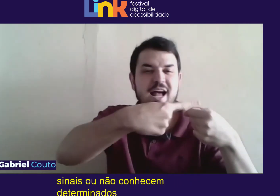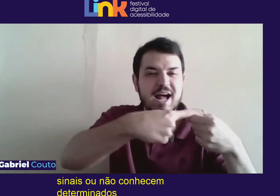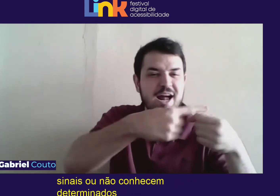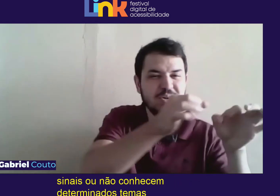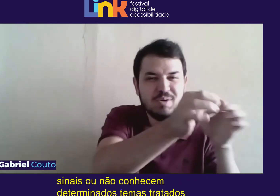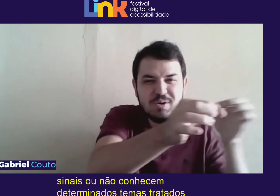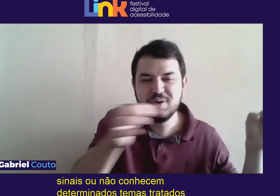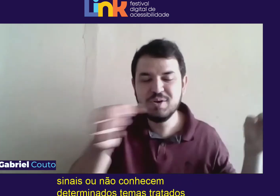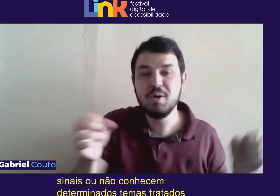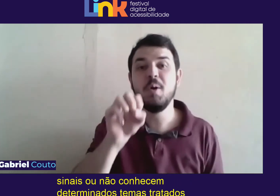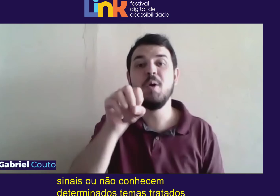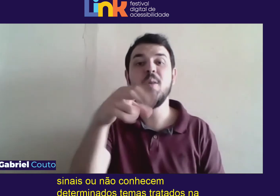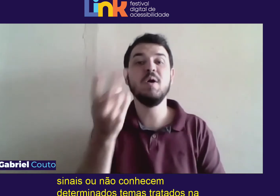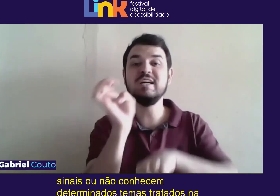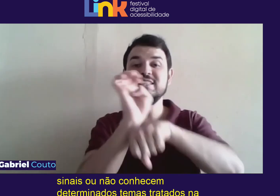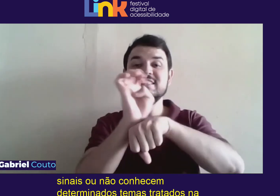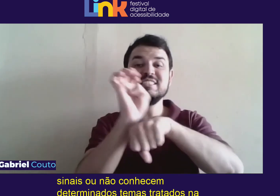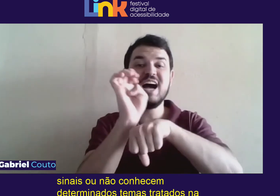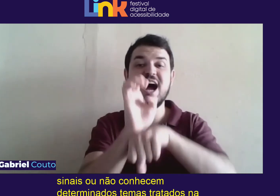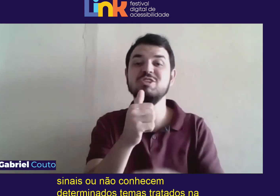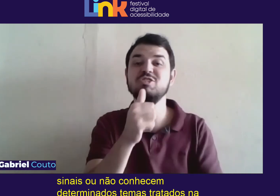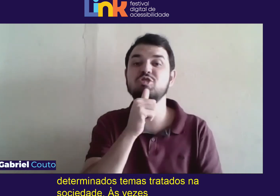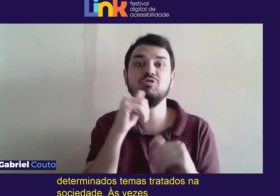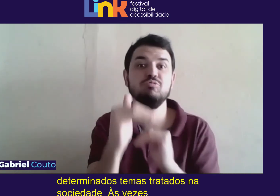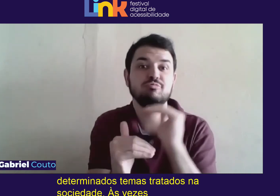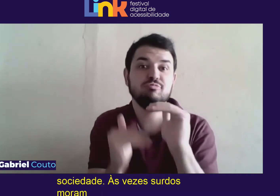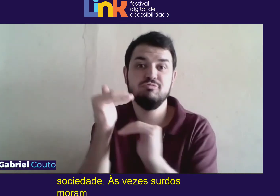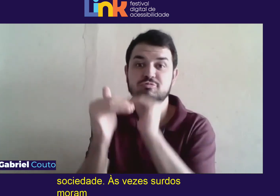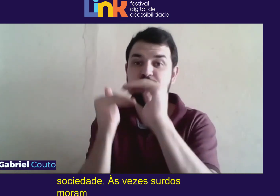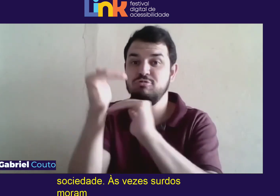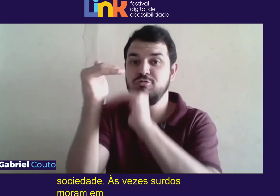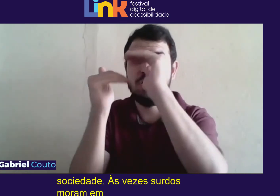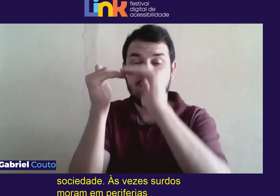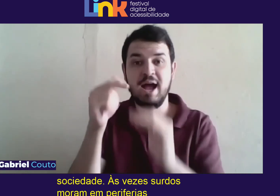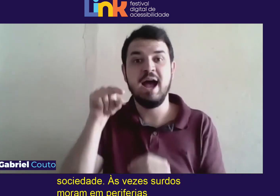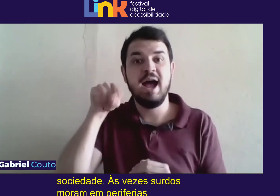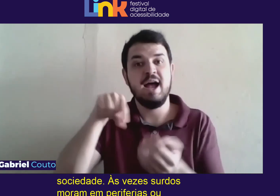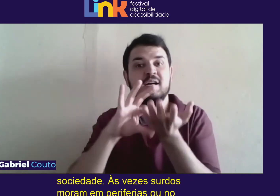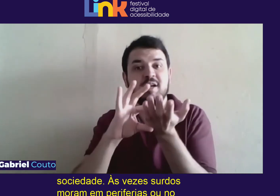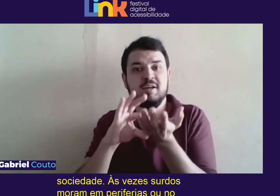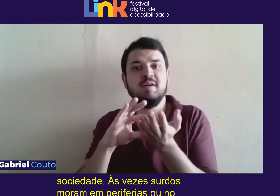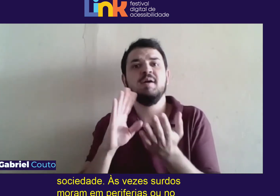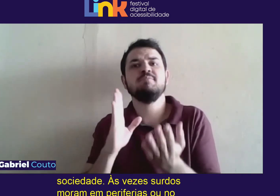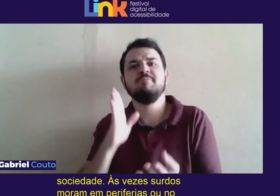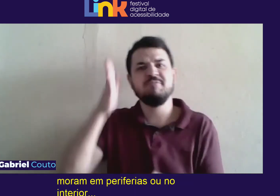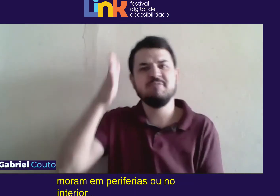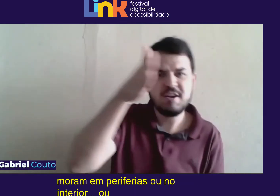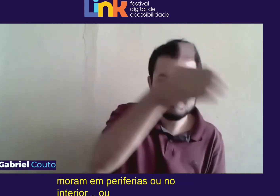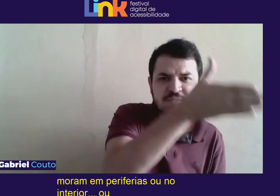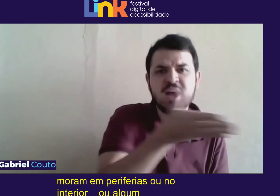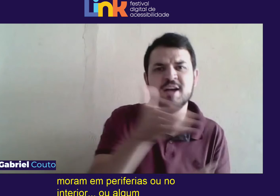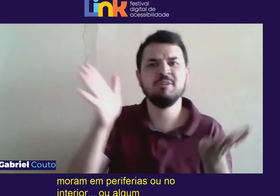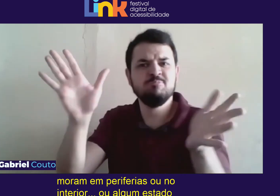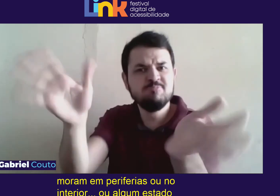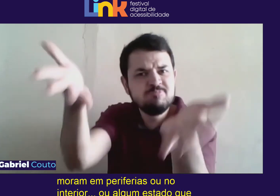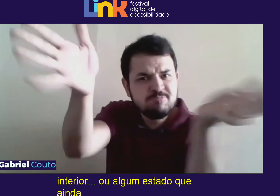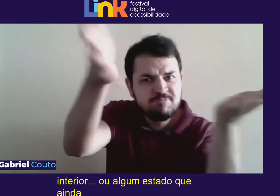Às vezes, surdos moram em periferias ou no interior ou em algum estado que ainda não tem essa evolução. Então,